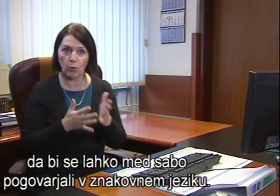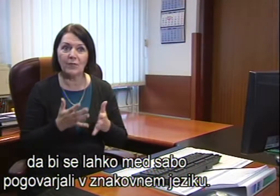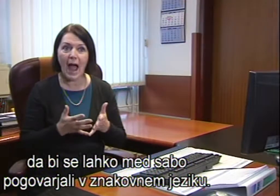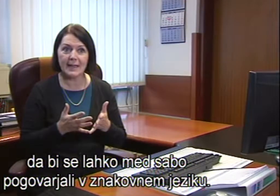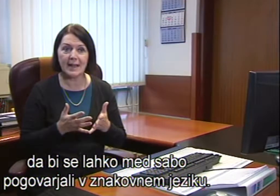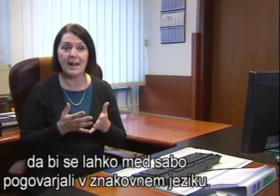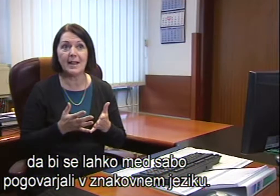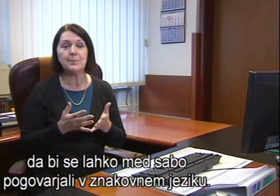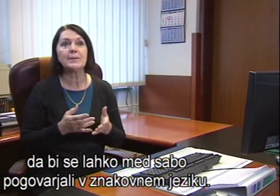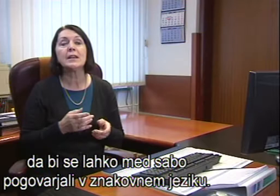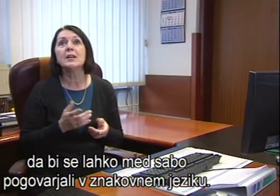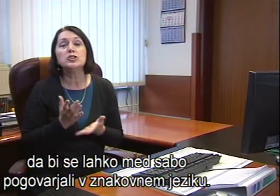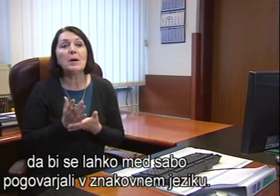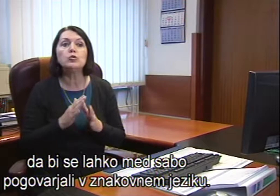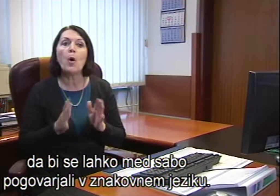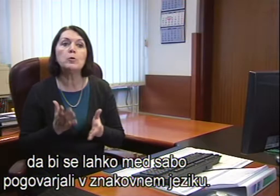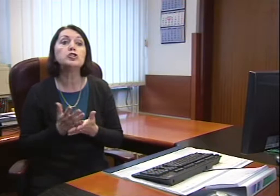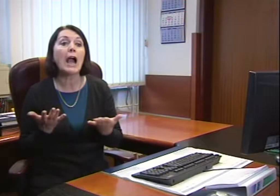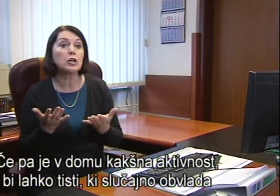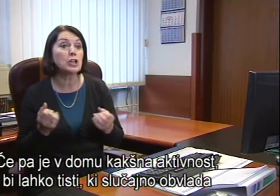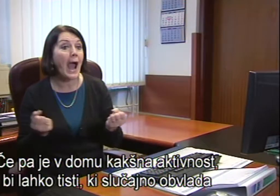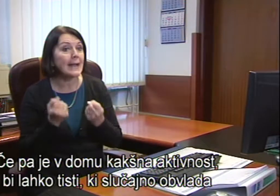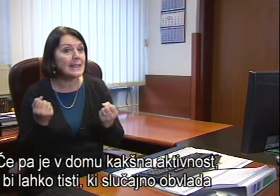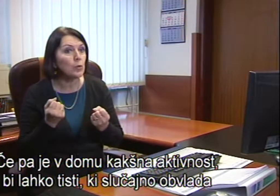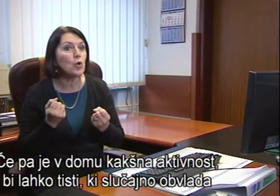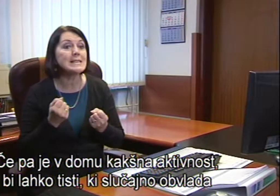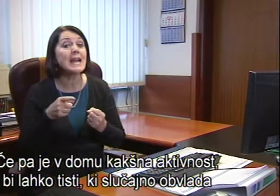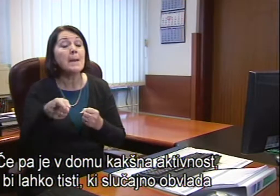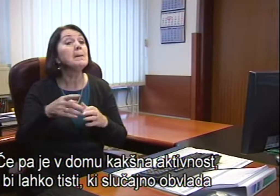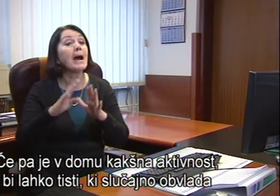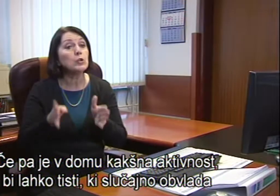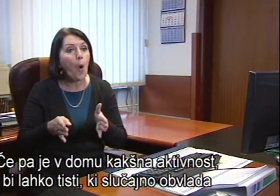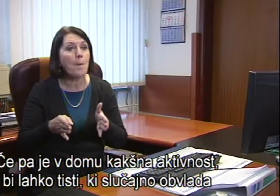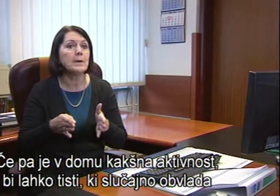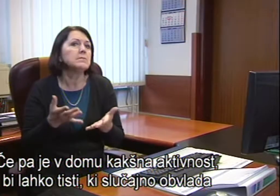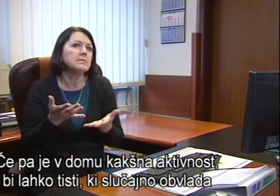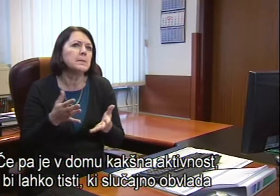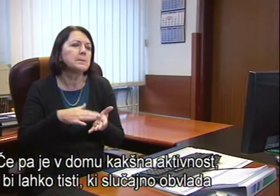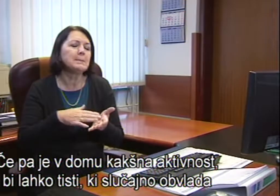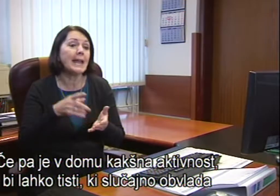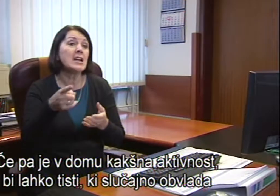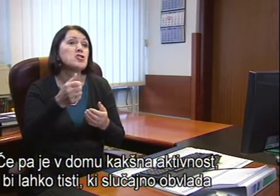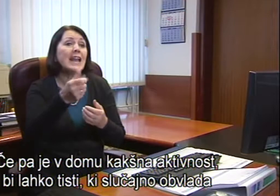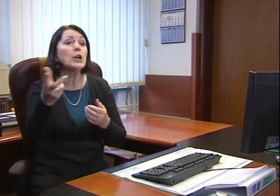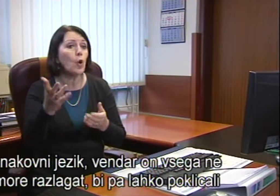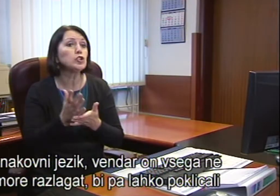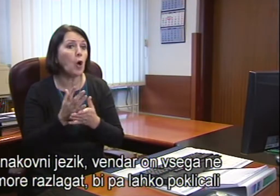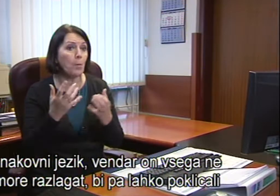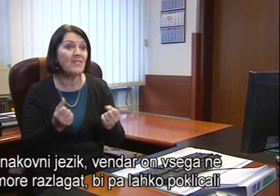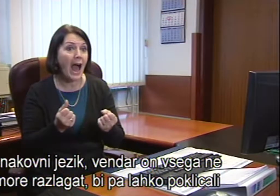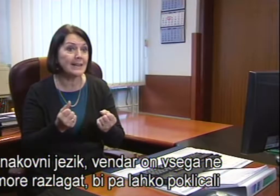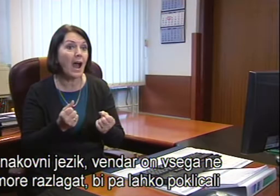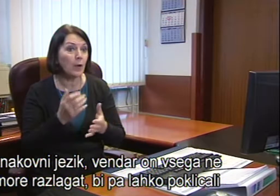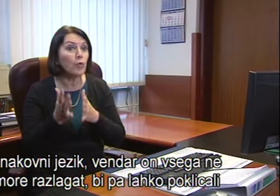sabo pogovarjali. Če pa v domu so kakšne aktivnosti, bi pa dom, če nekdo